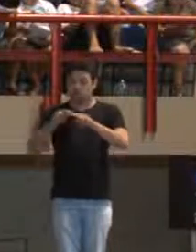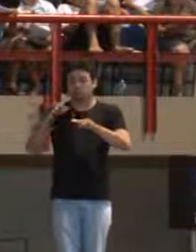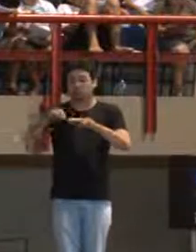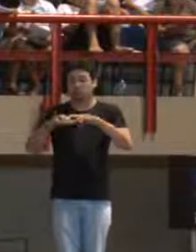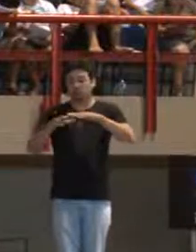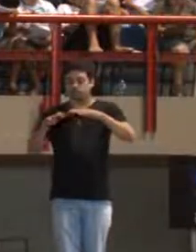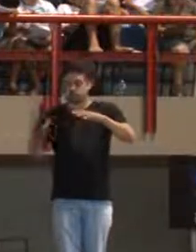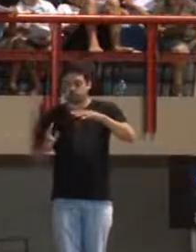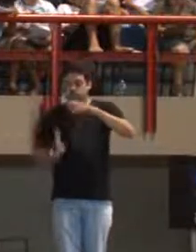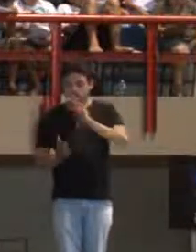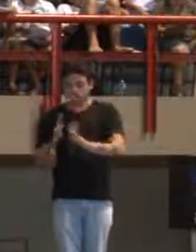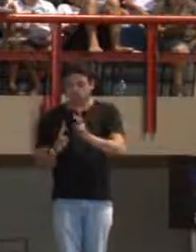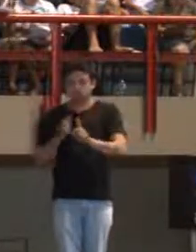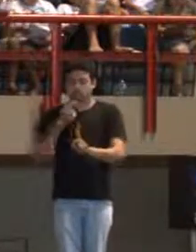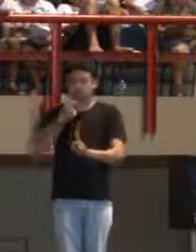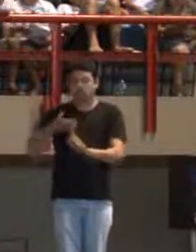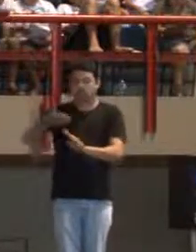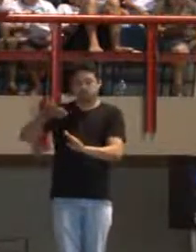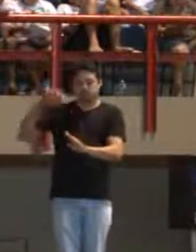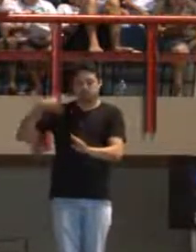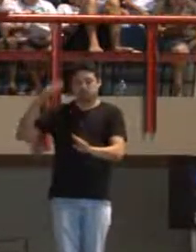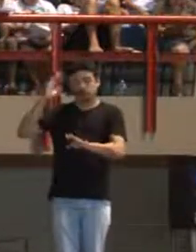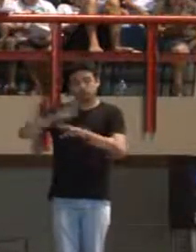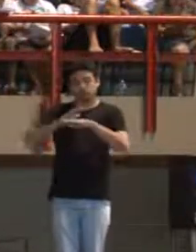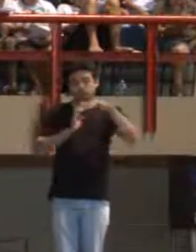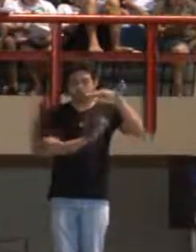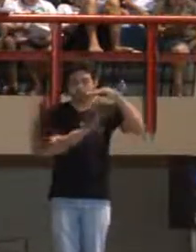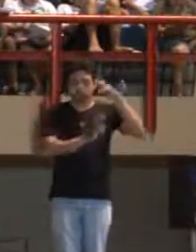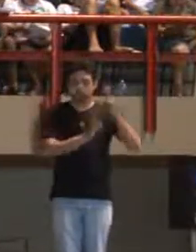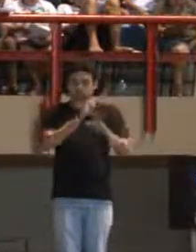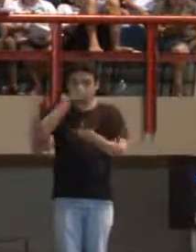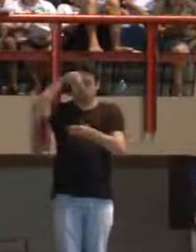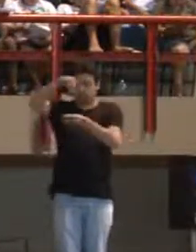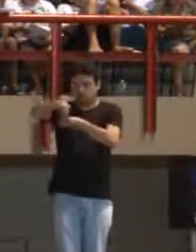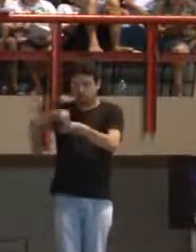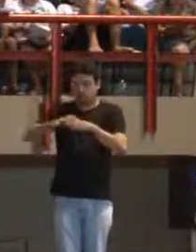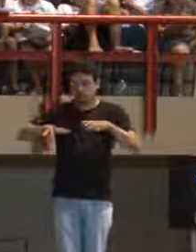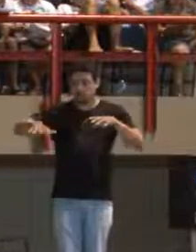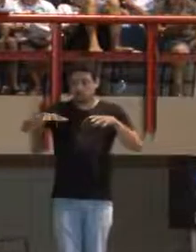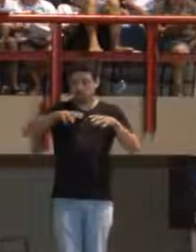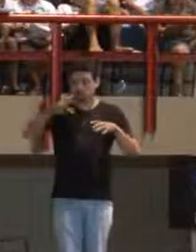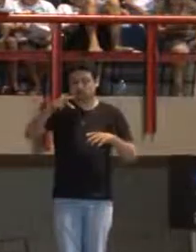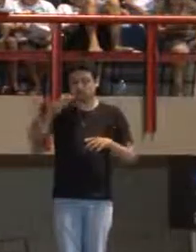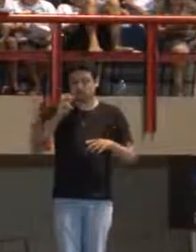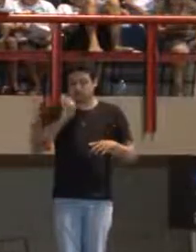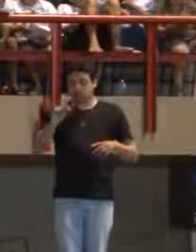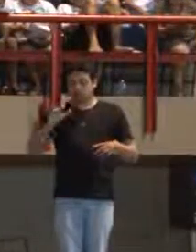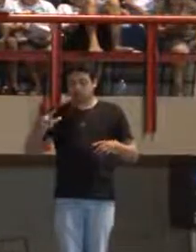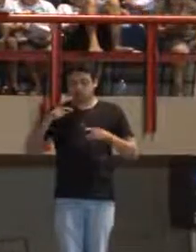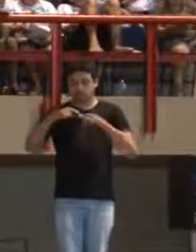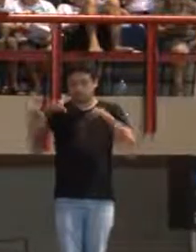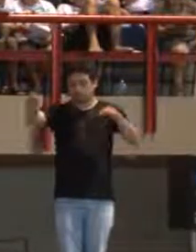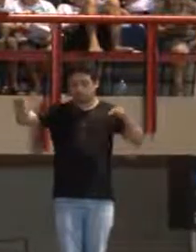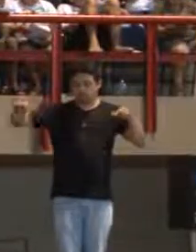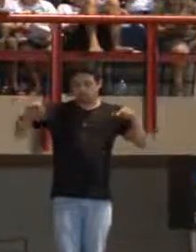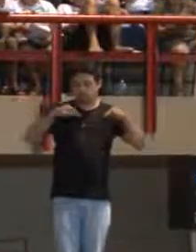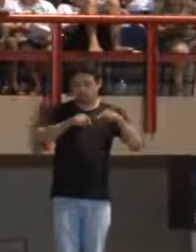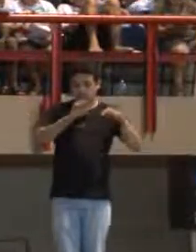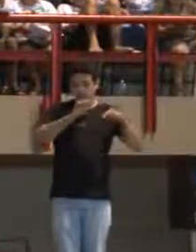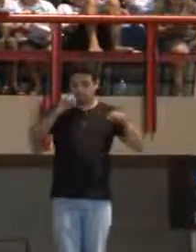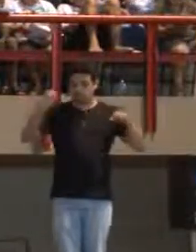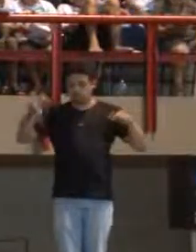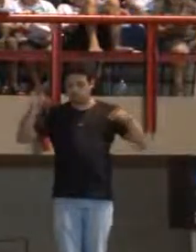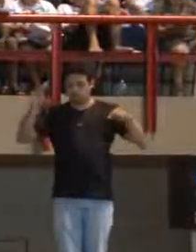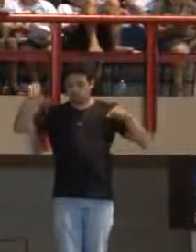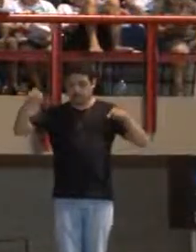no Brasil foram feitas recentemente pela Petrobras na camada pré-sal, em uma faixa de 800 quilômetros,